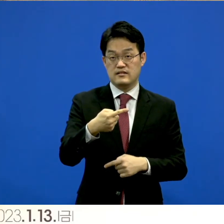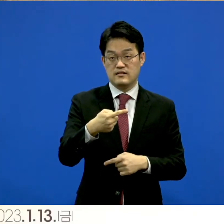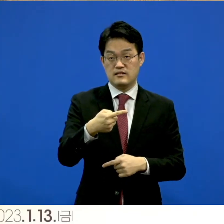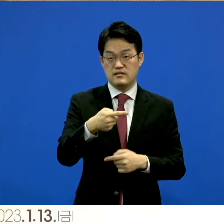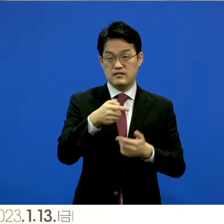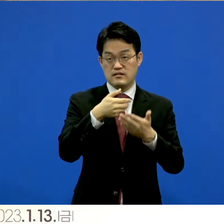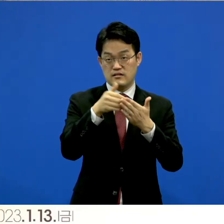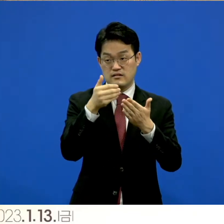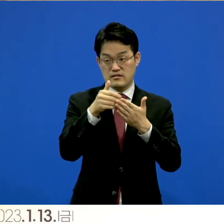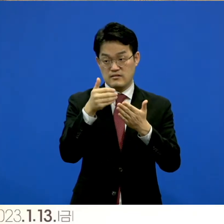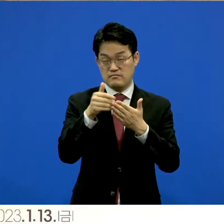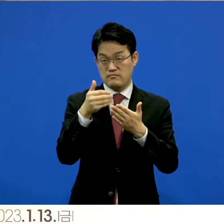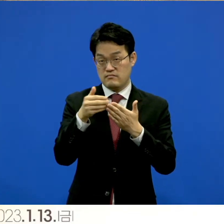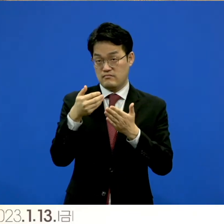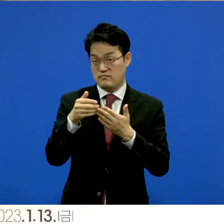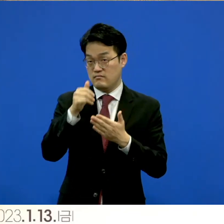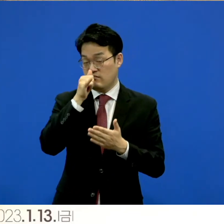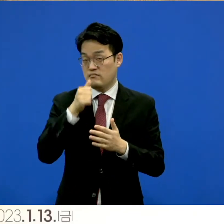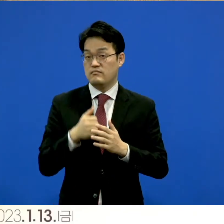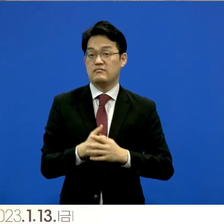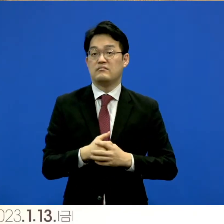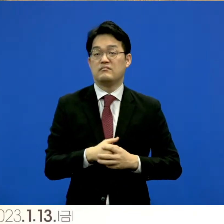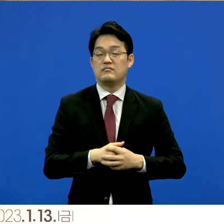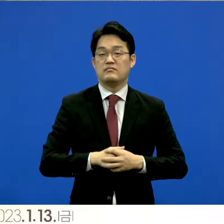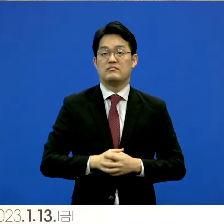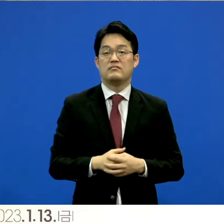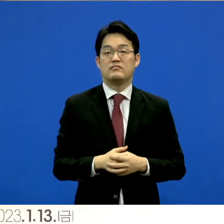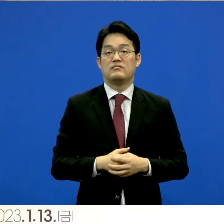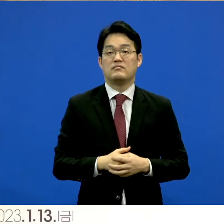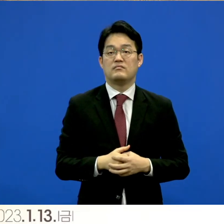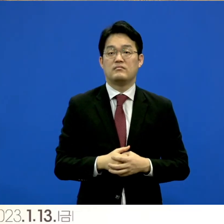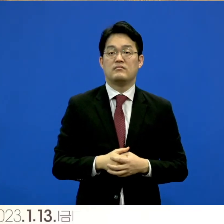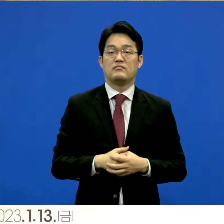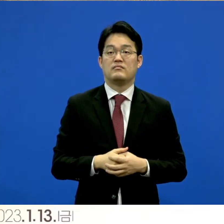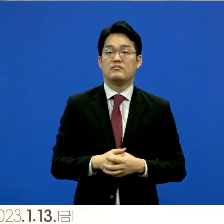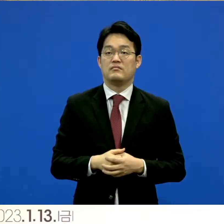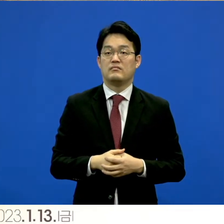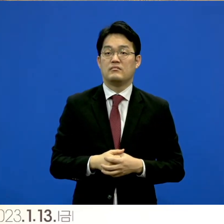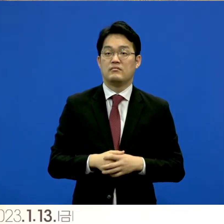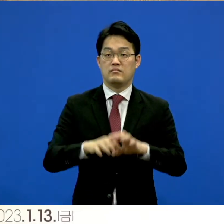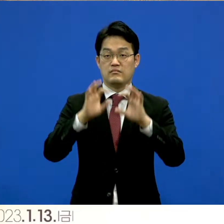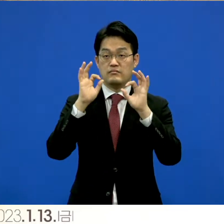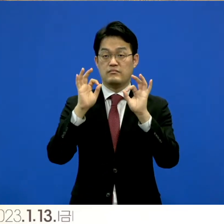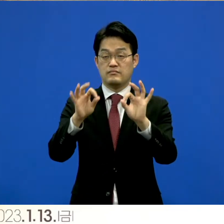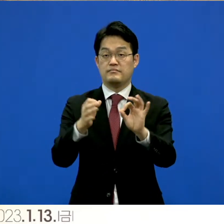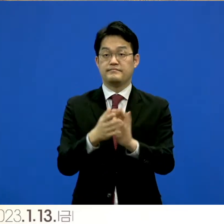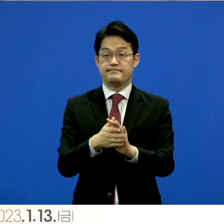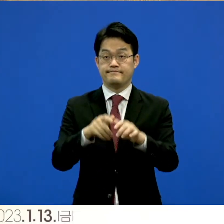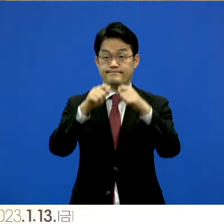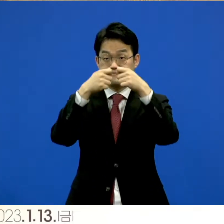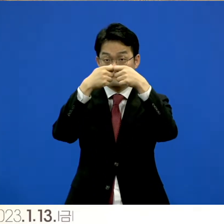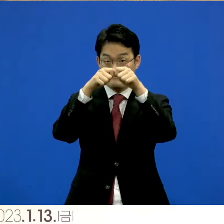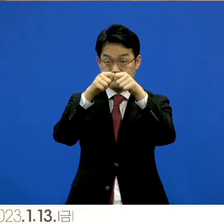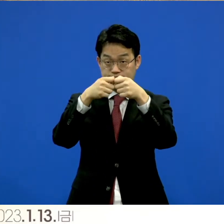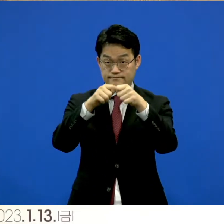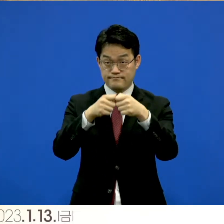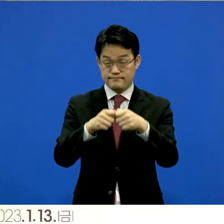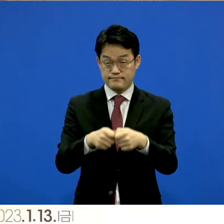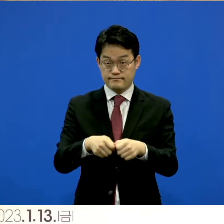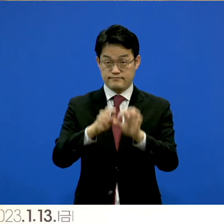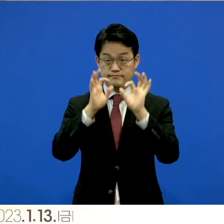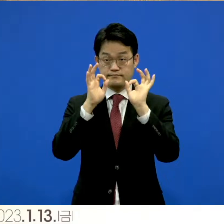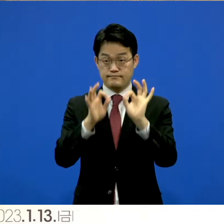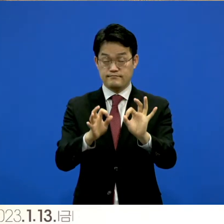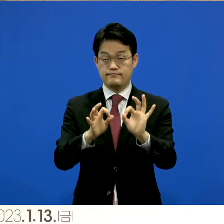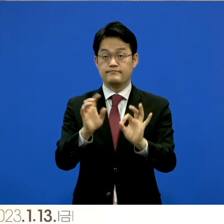준비는 해놔봐라 그랬는데 그렇게 되었네요. 네, 한번 보세요. 자세히 원 그림이